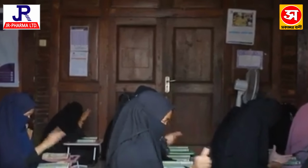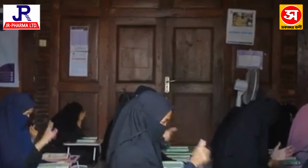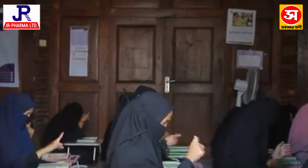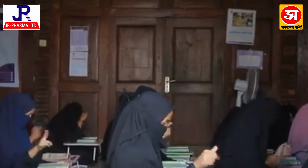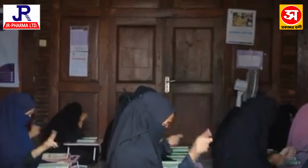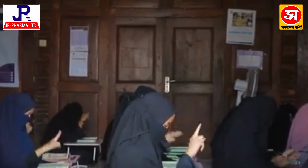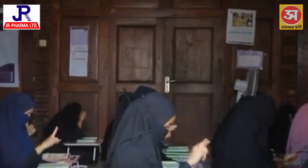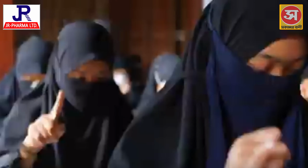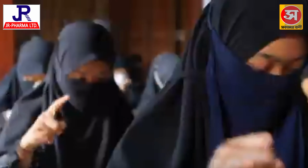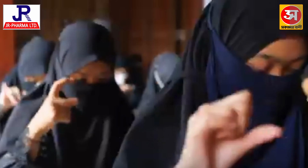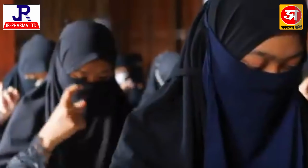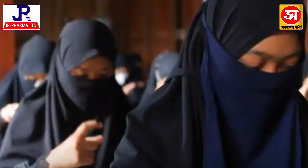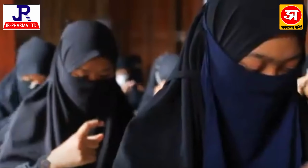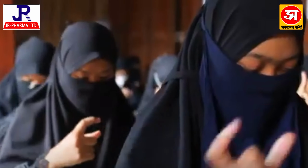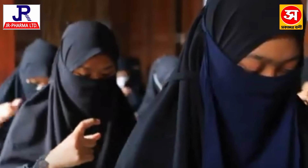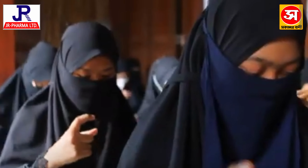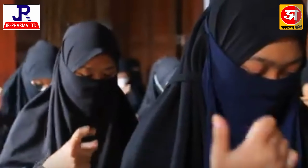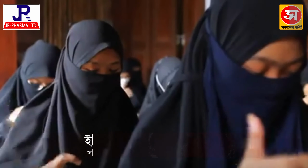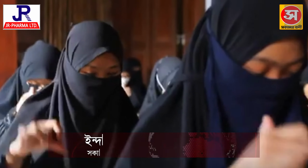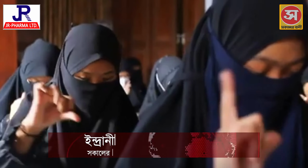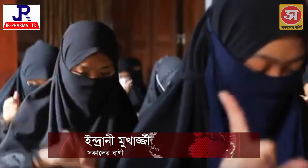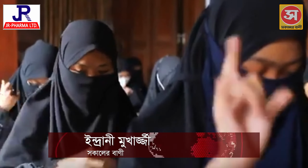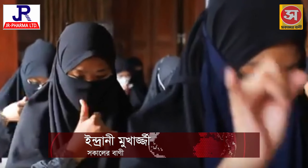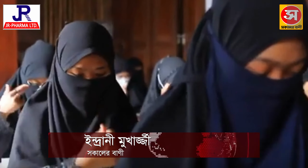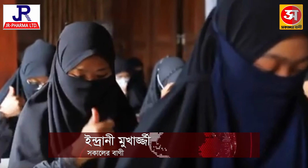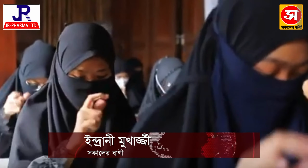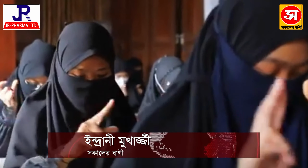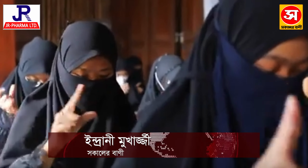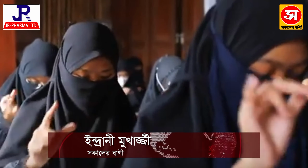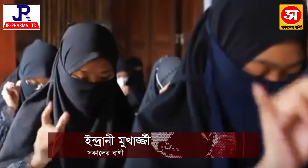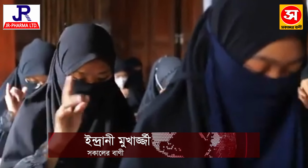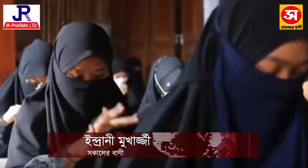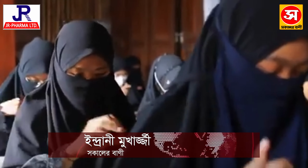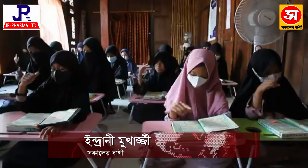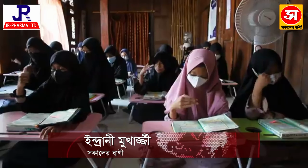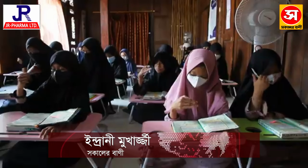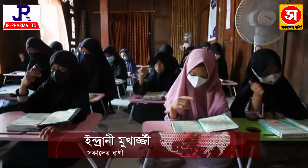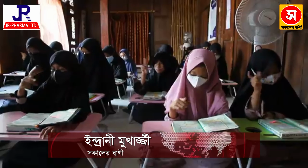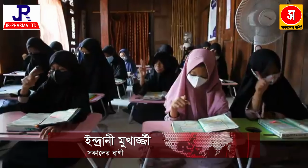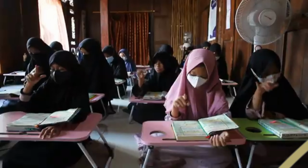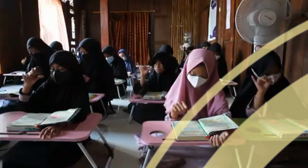ইন্দ্রাণী মুখার্জি, ডেস্ক রিপোর্ট, সকালের বাণী।